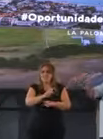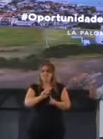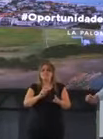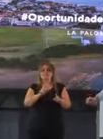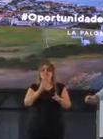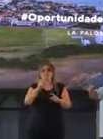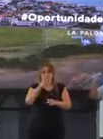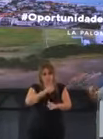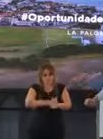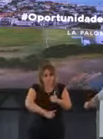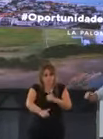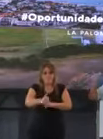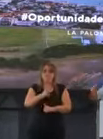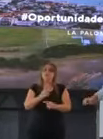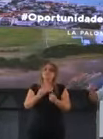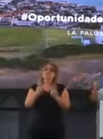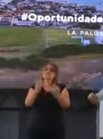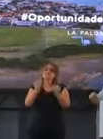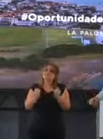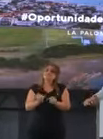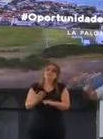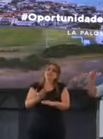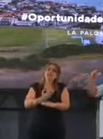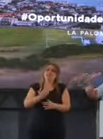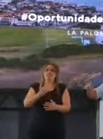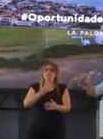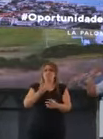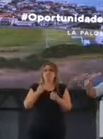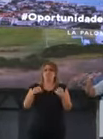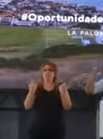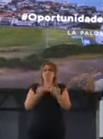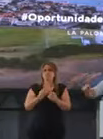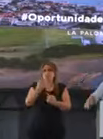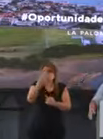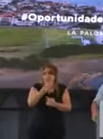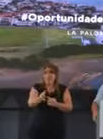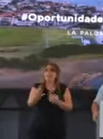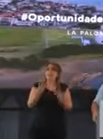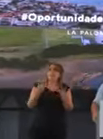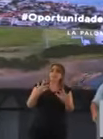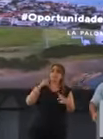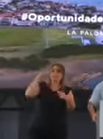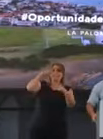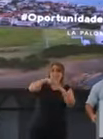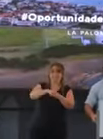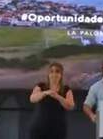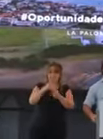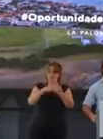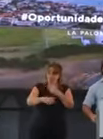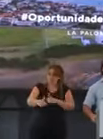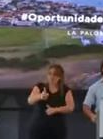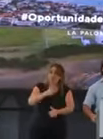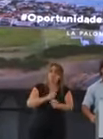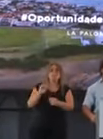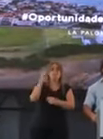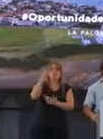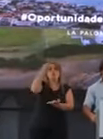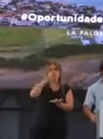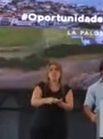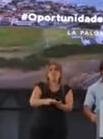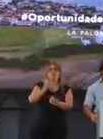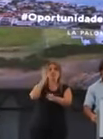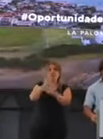La alternancia y el cambio es anterior al político. A nosotros nos eligen para cambiar, pero primero es el pueblo que decide cambiar.